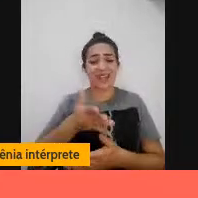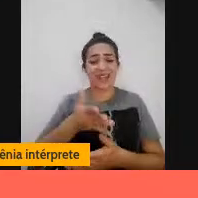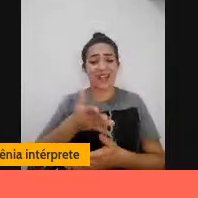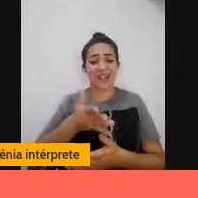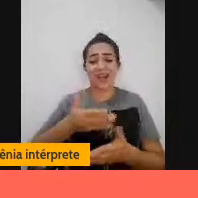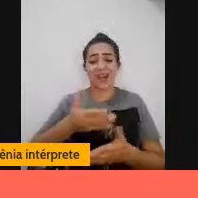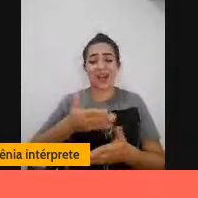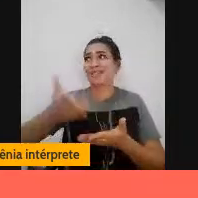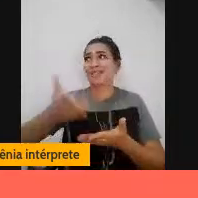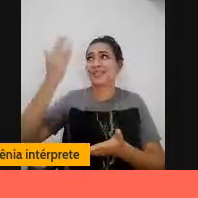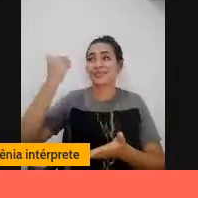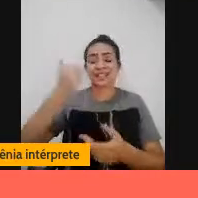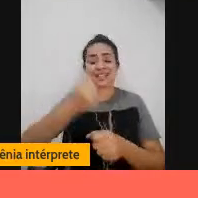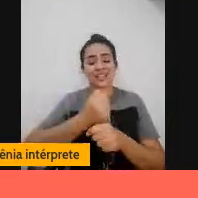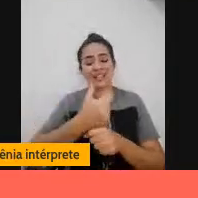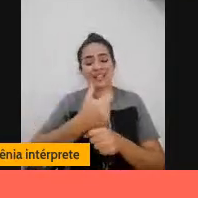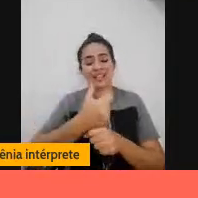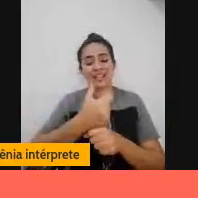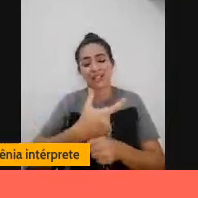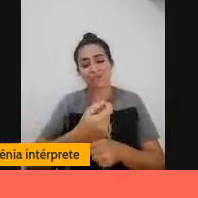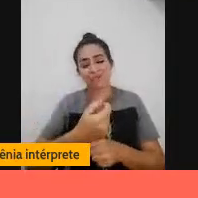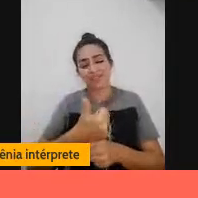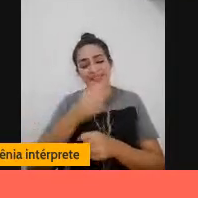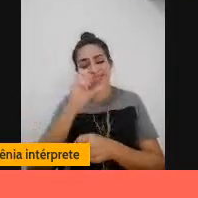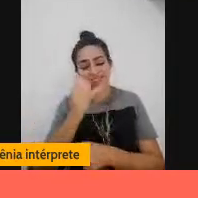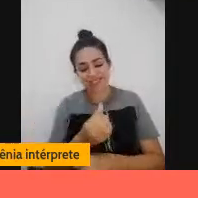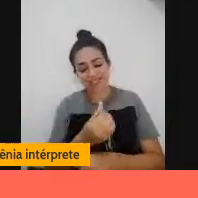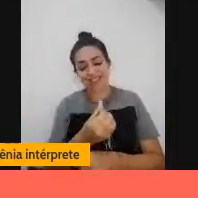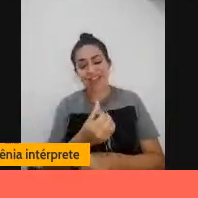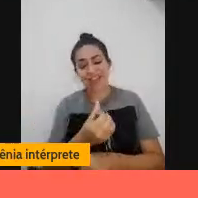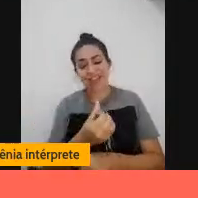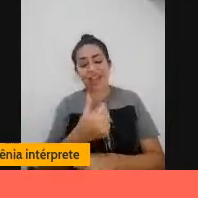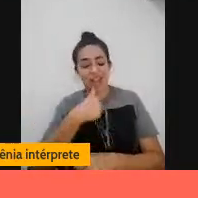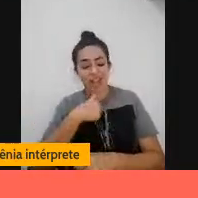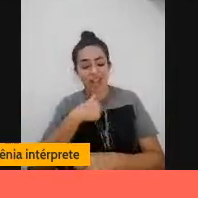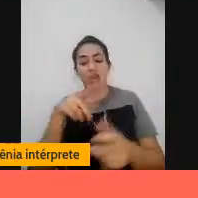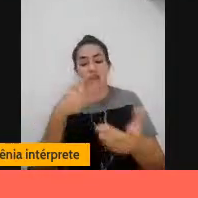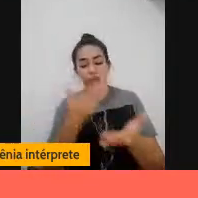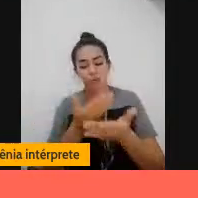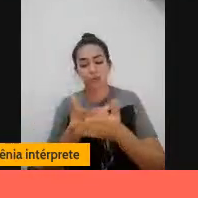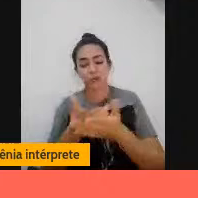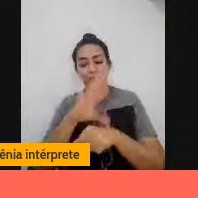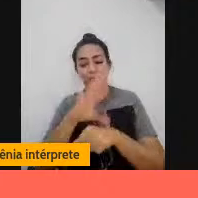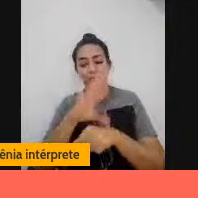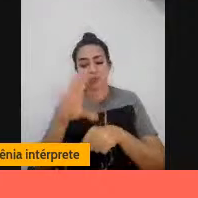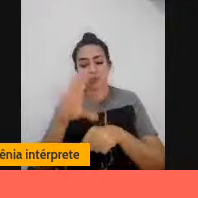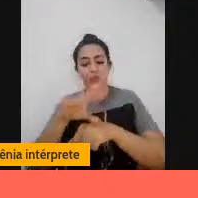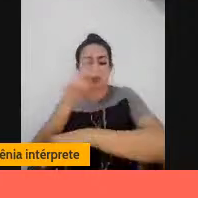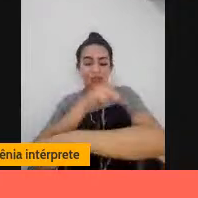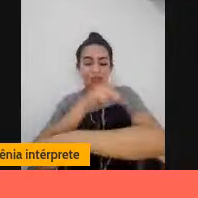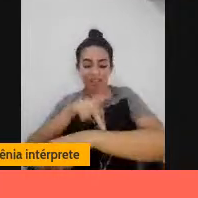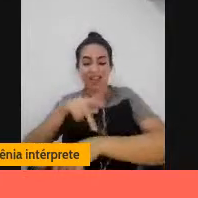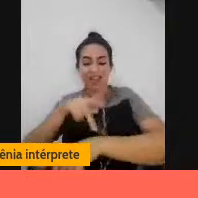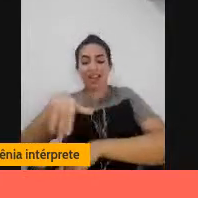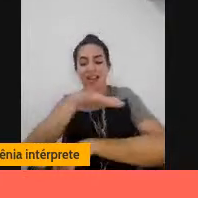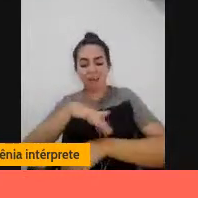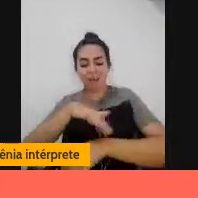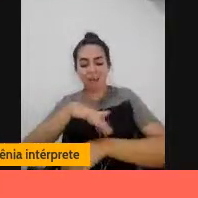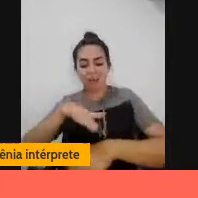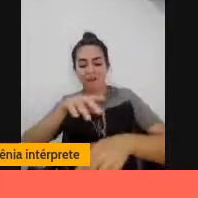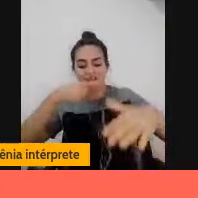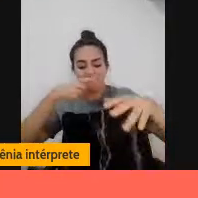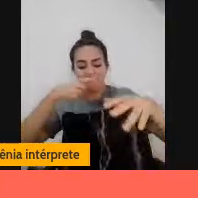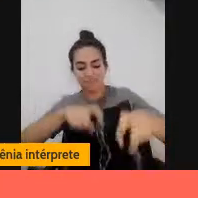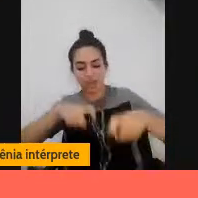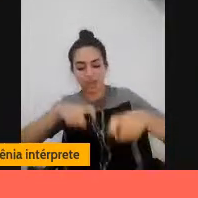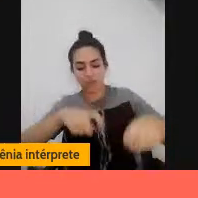né? Então, eu sou do curso de Pedagogia com Aprofundamento e Educação do Campo. A mostra, para mim,